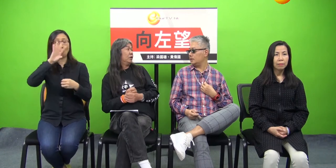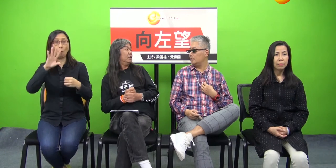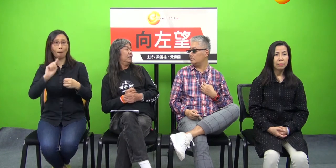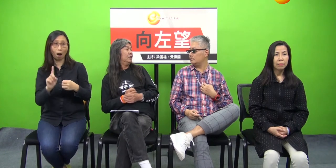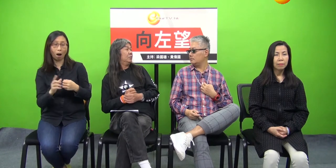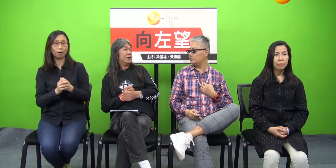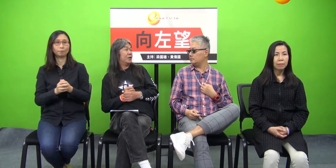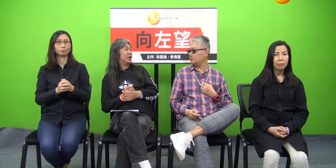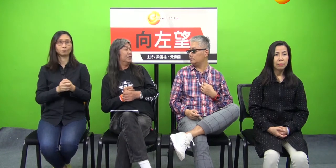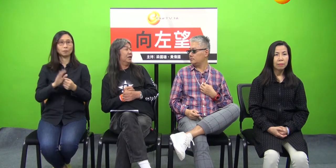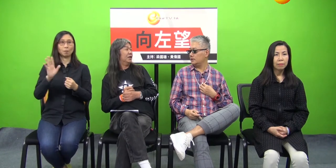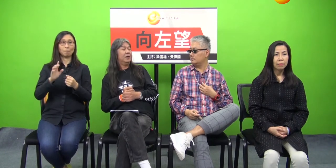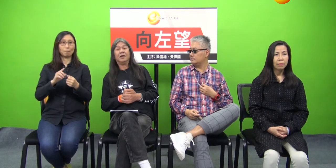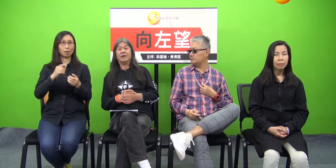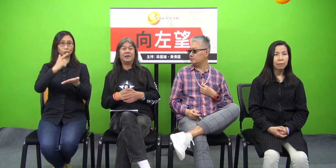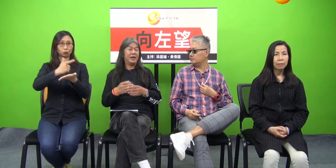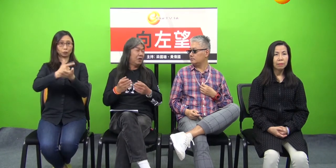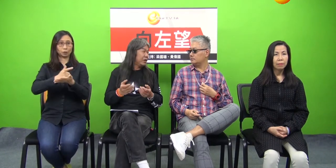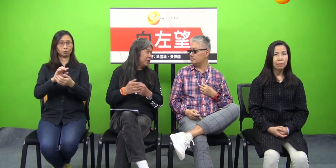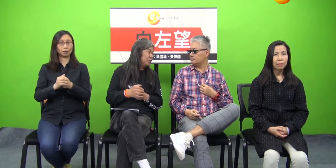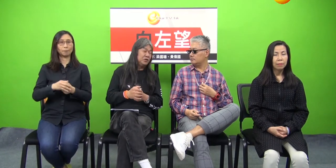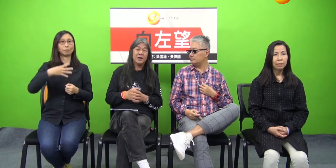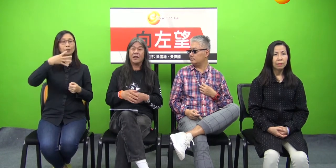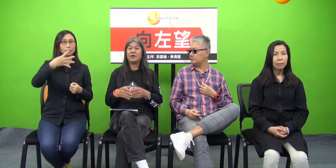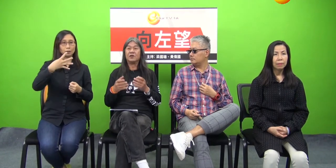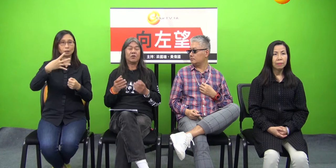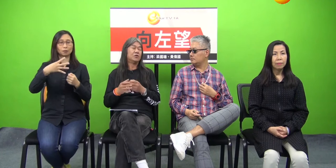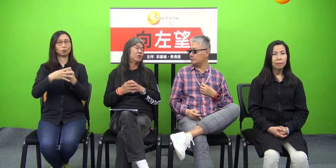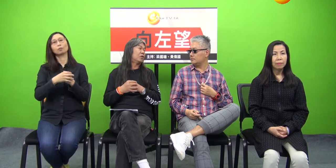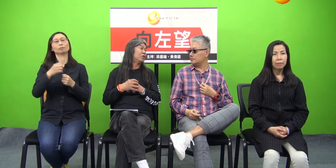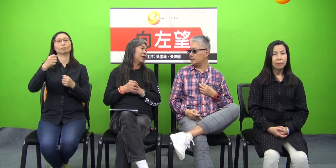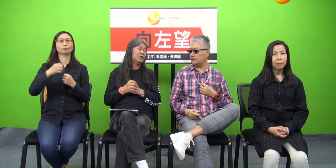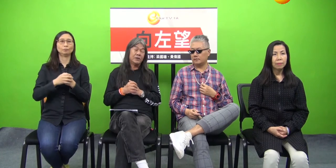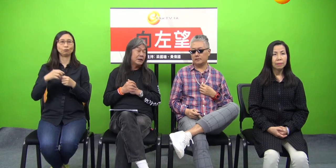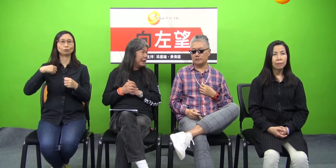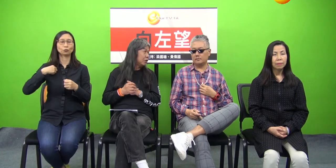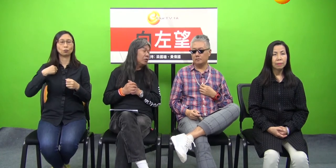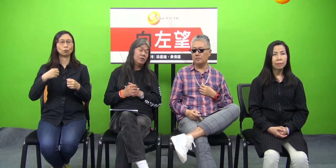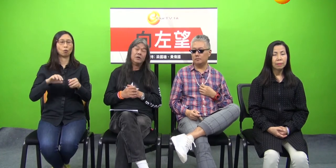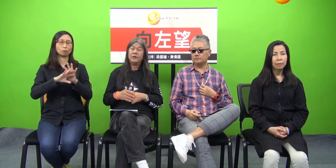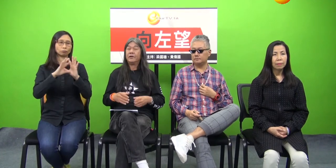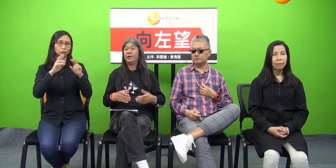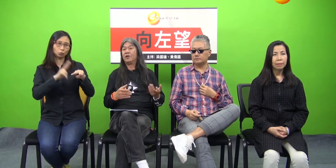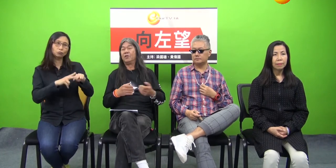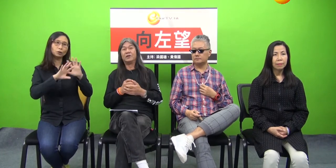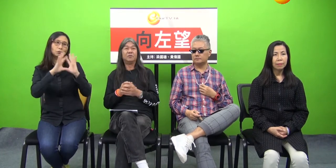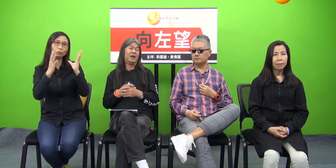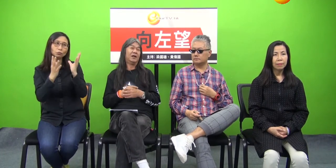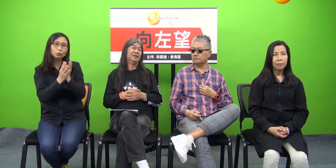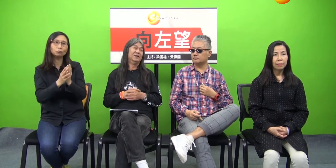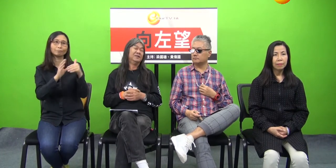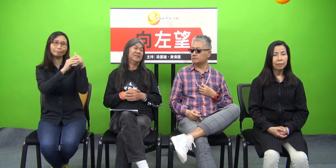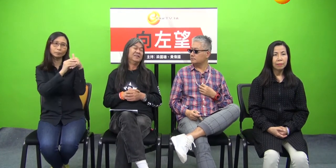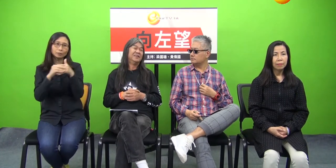喎，唔喺正文嘅喎。就係、是、四項基本原則，就係、是、在共中國共產黨的領導。喂，阿哥黃振